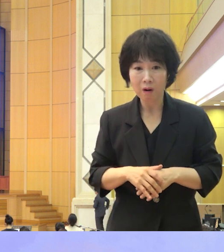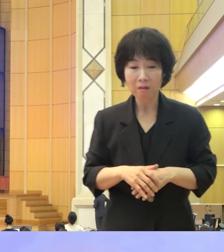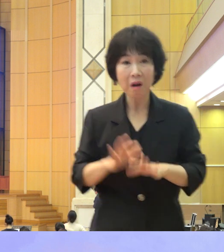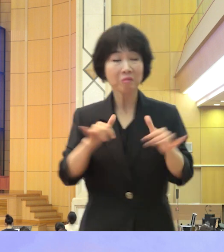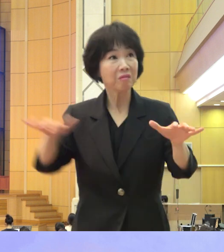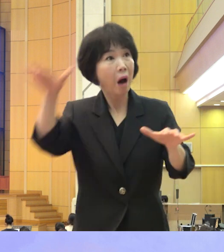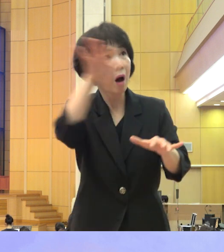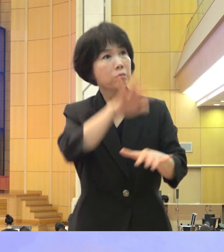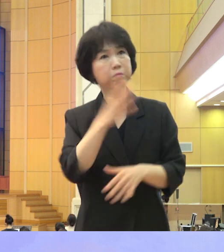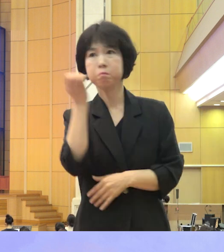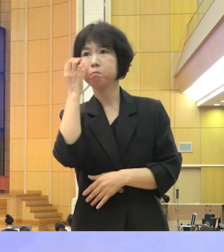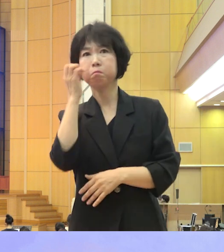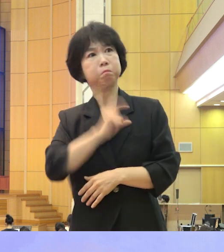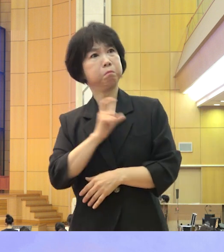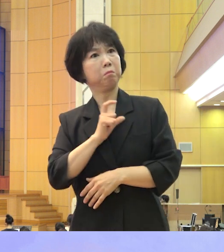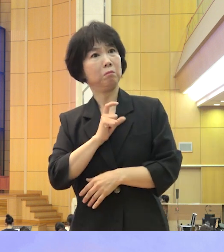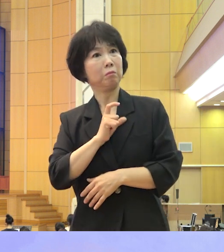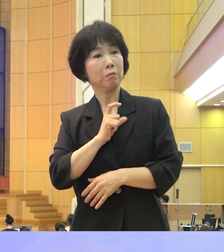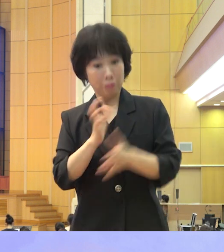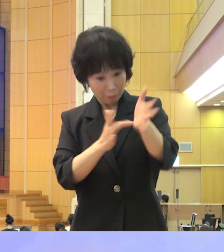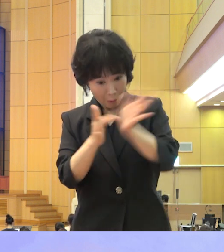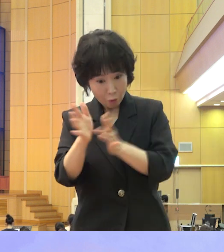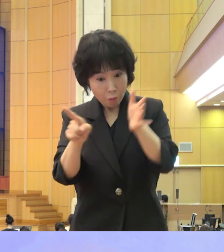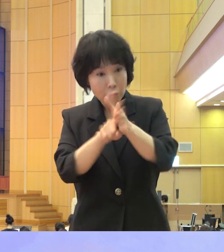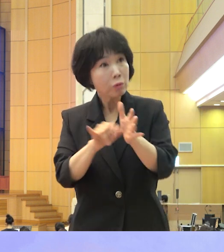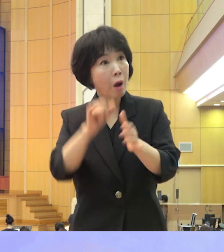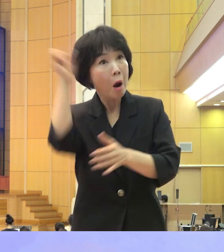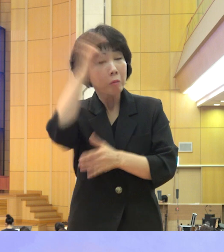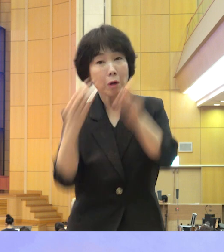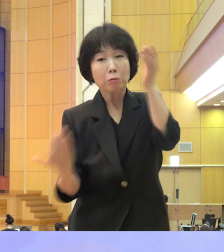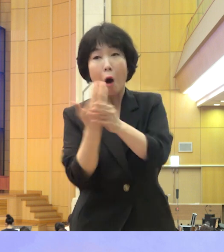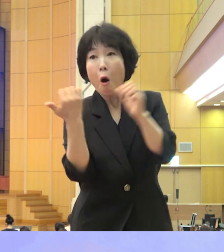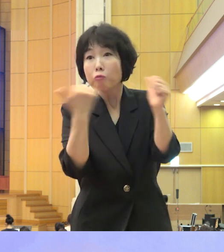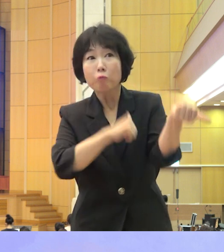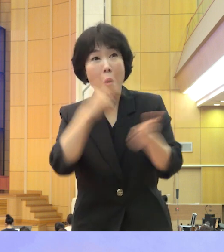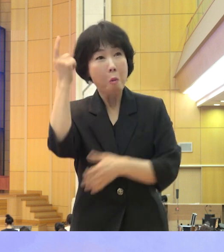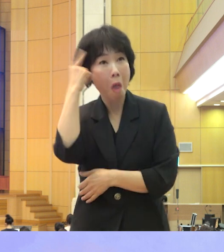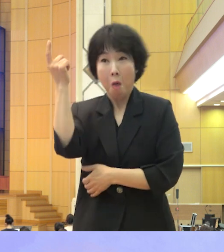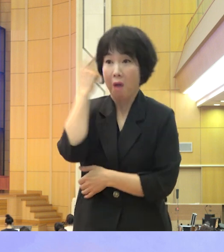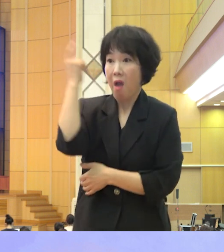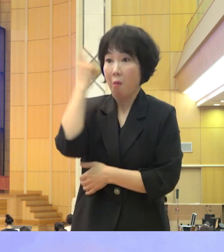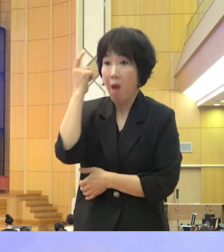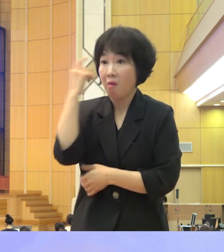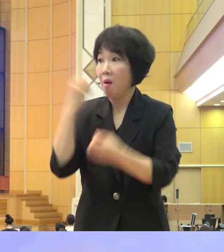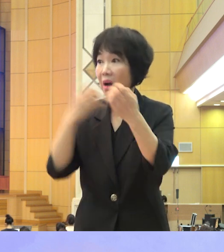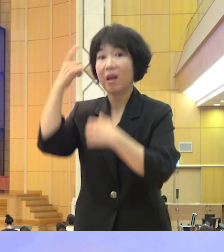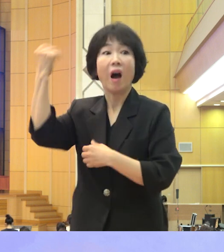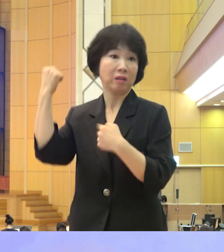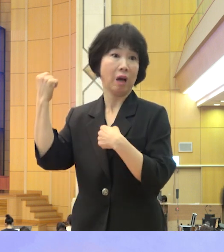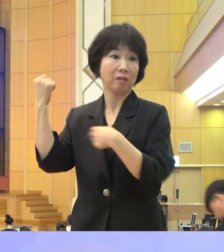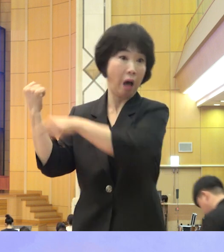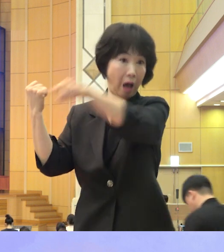저렇게 소방관 하다가 갑자기 떨어져 죽어? 이럴 수도 있잖아요. 그런데 어쩌면